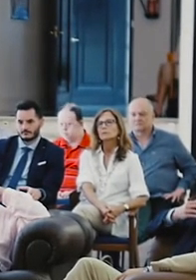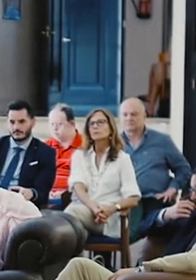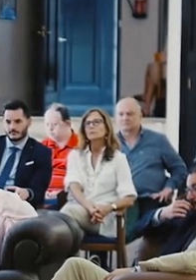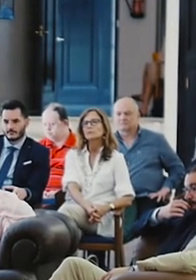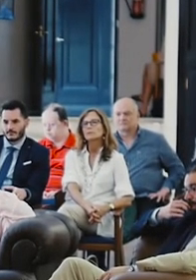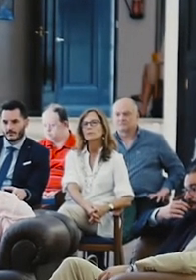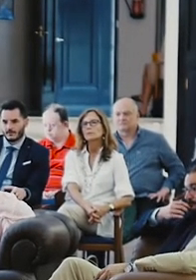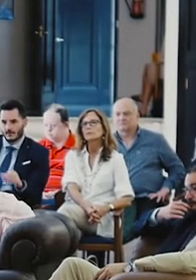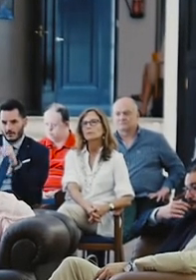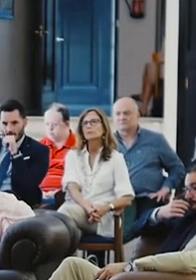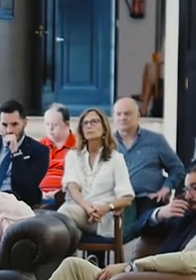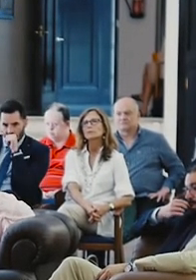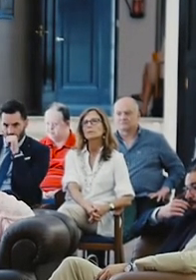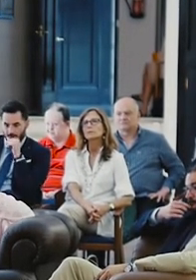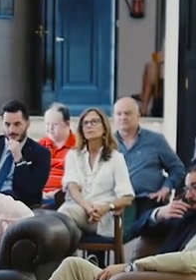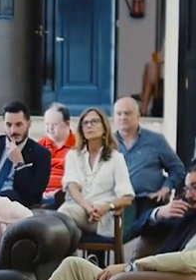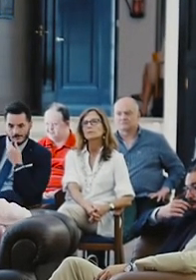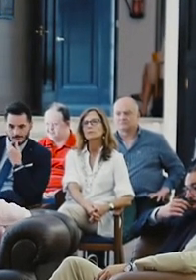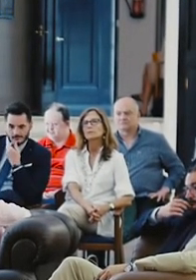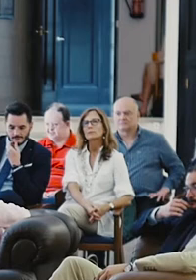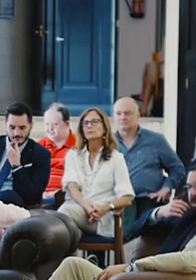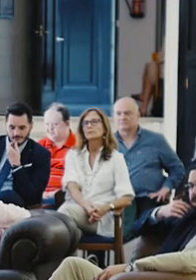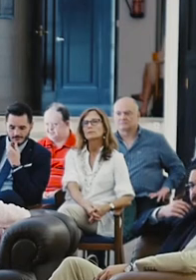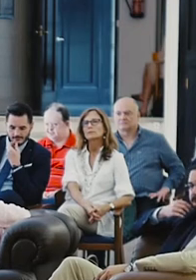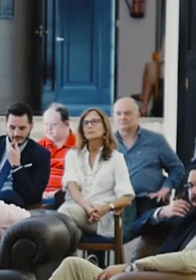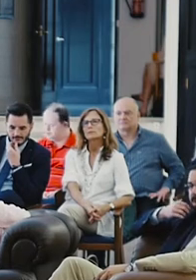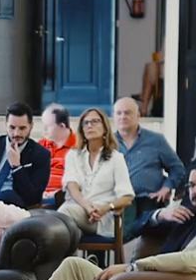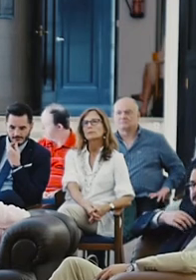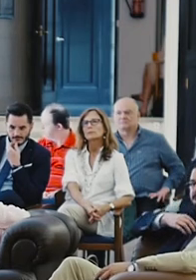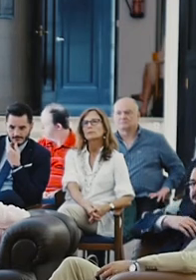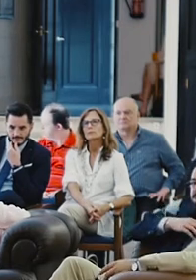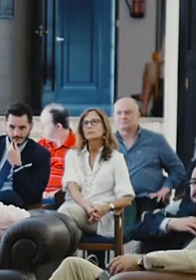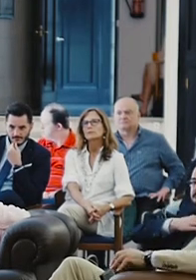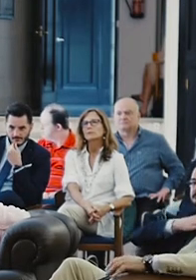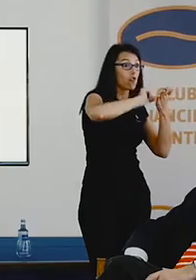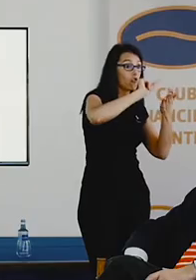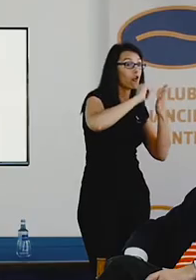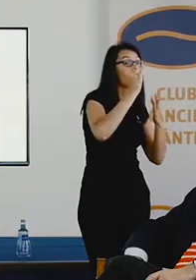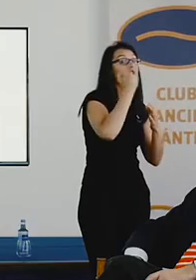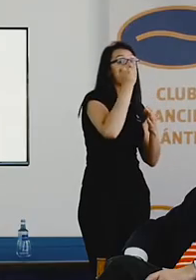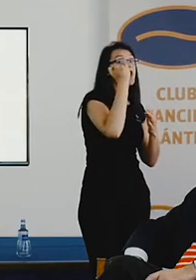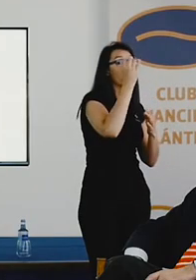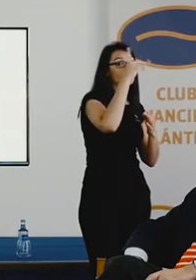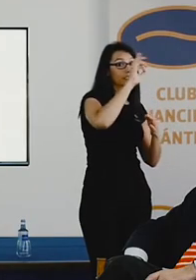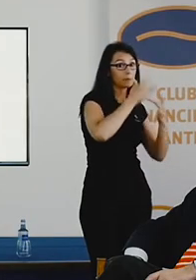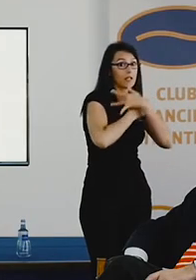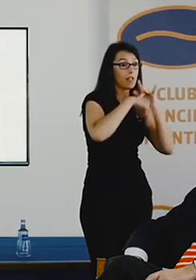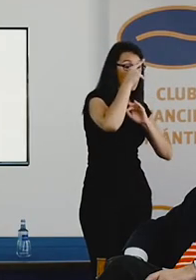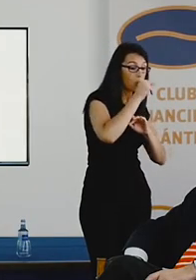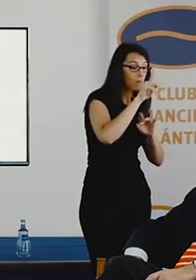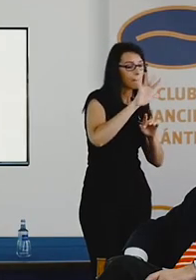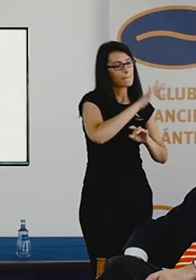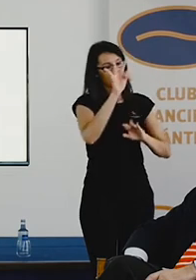una como fundación nacida entre gallegos también, con oficina en Galicia, como lleva José María la de Lugo nuestra, pero además el